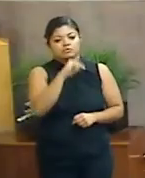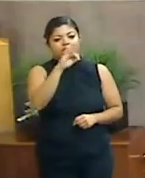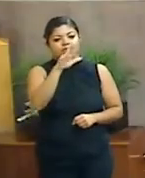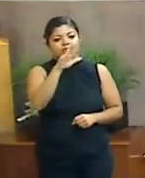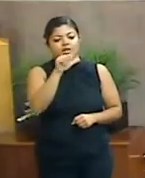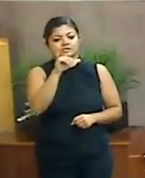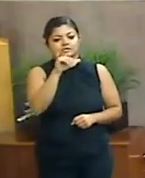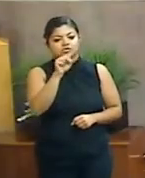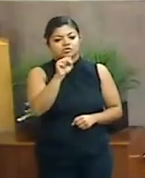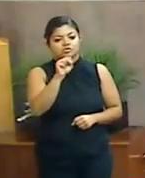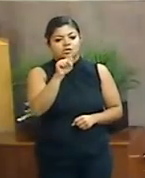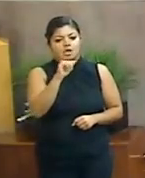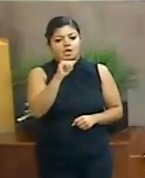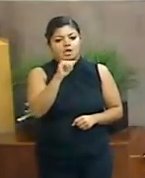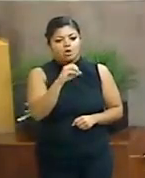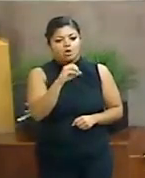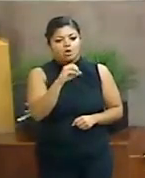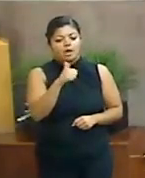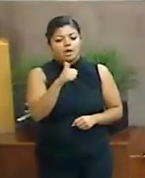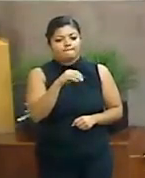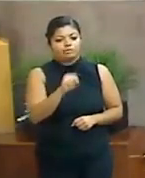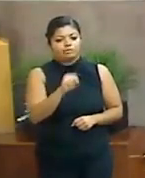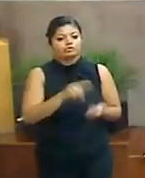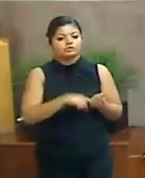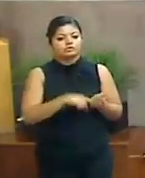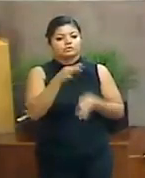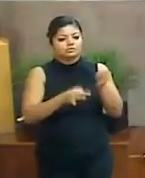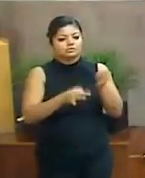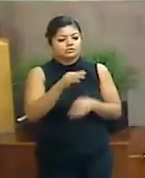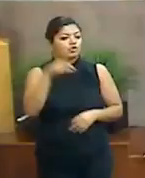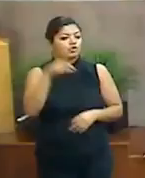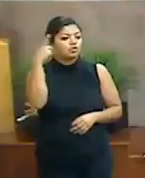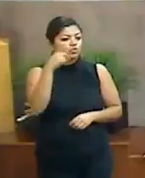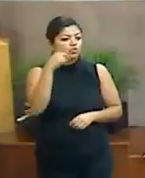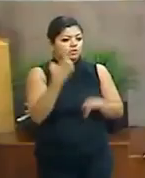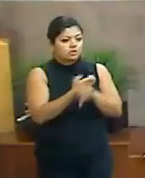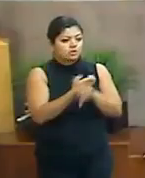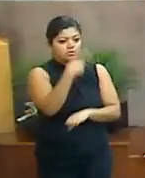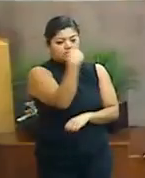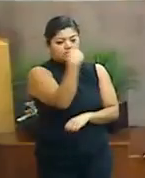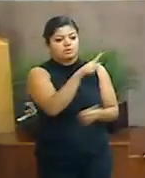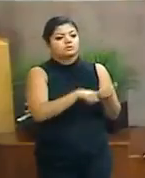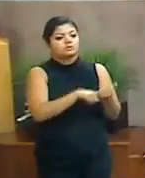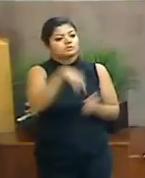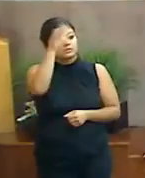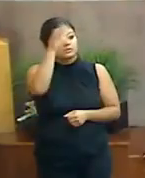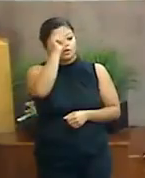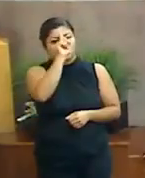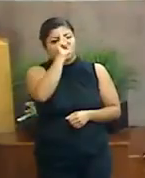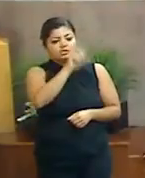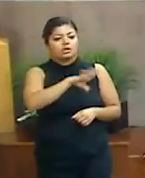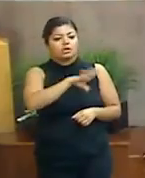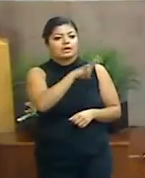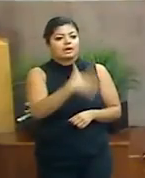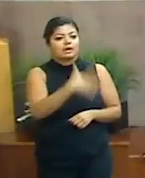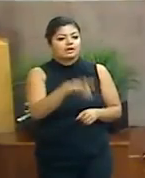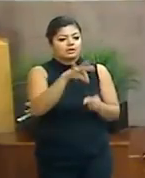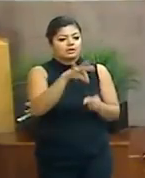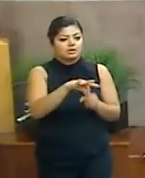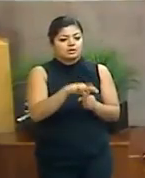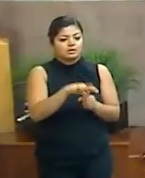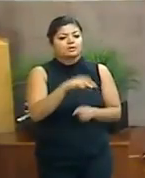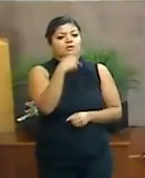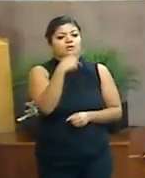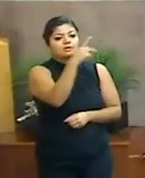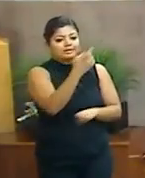campos ávila impugnar la resolución de tribunal electoral del estado de durango que concluyó el acuerdo del consejo general del instituto electoral de la